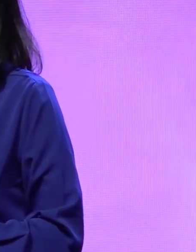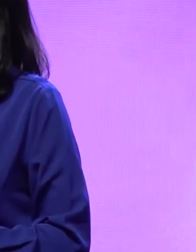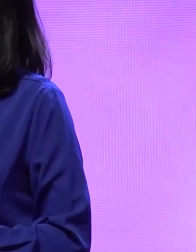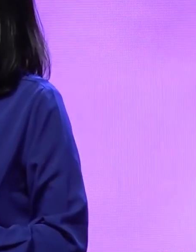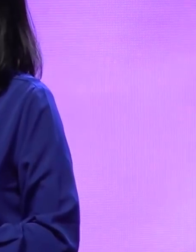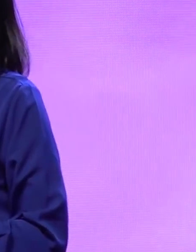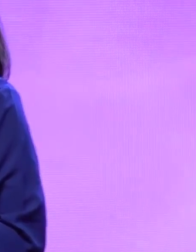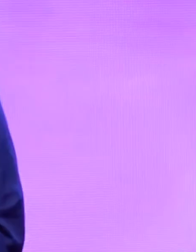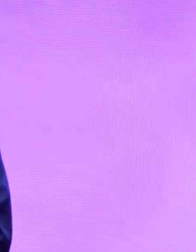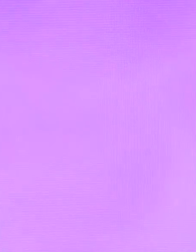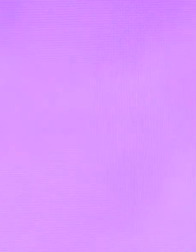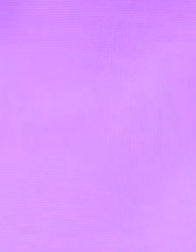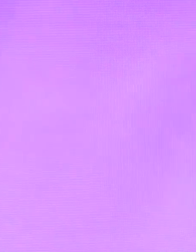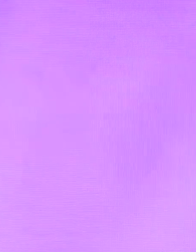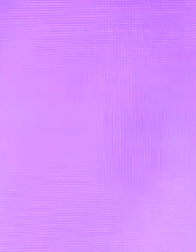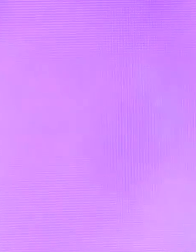memulihkan hati,